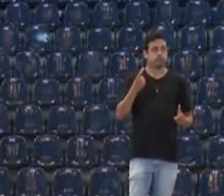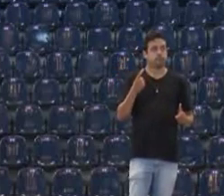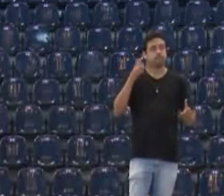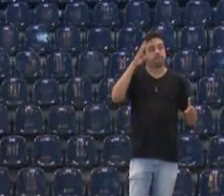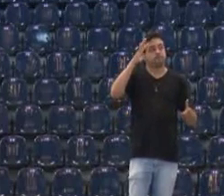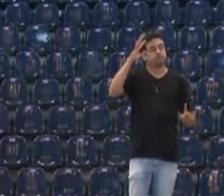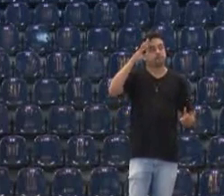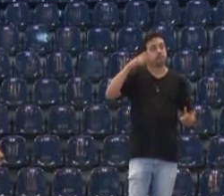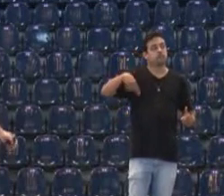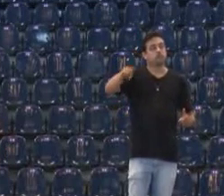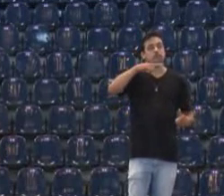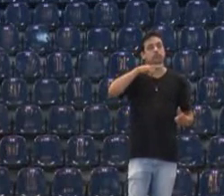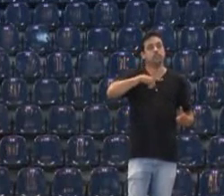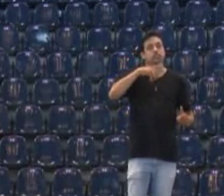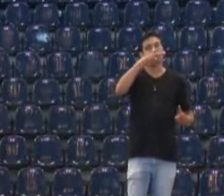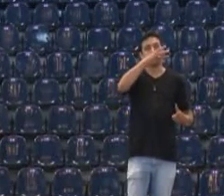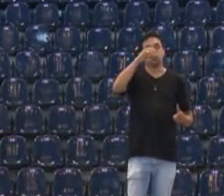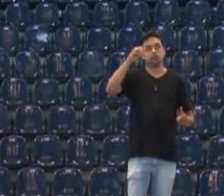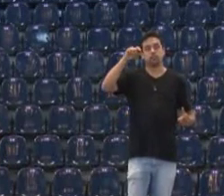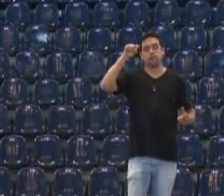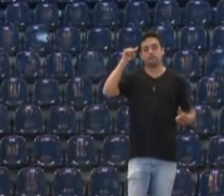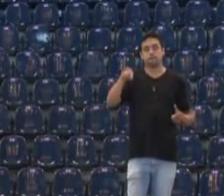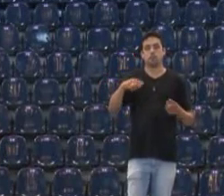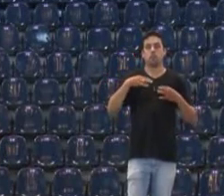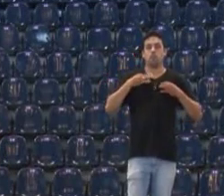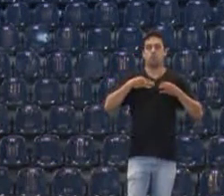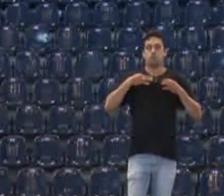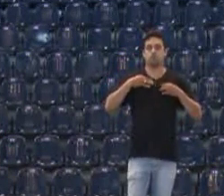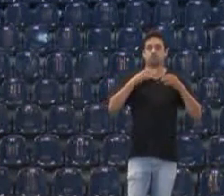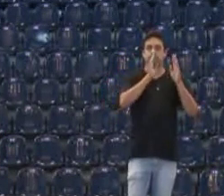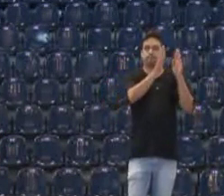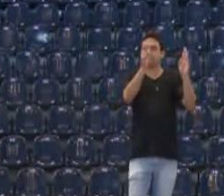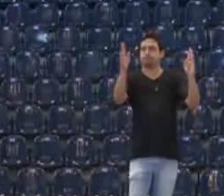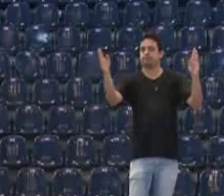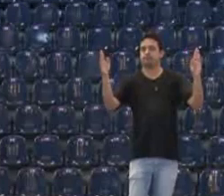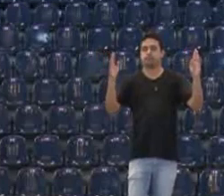Imagina que você tivesse 400 mil peças de roupa no armário.